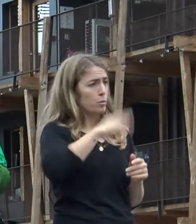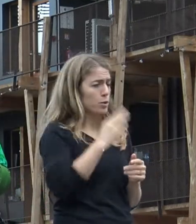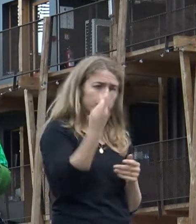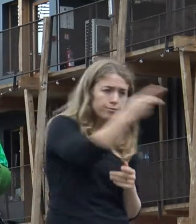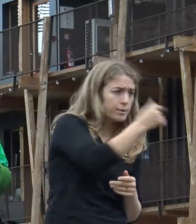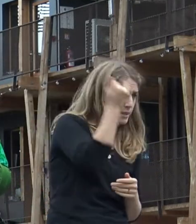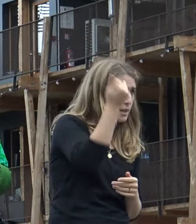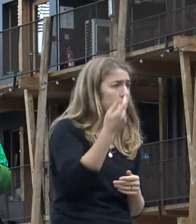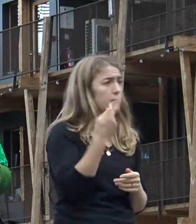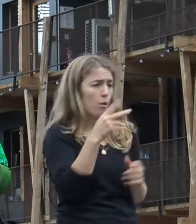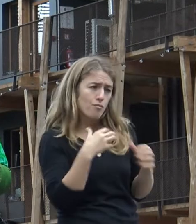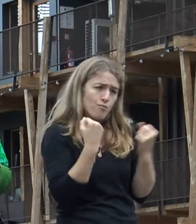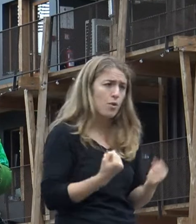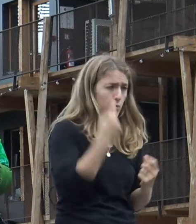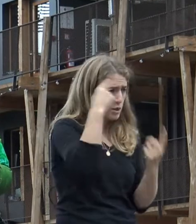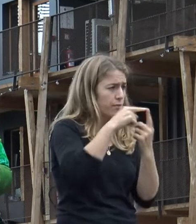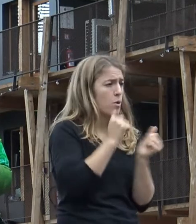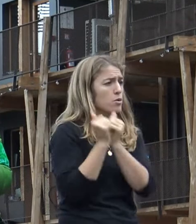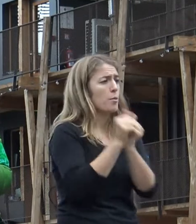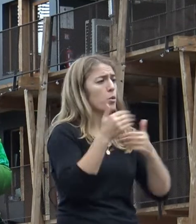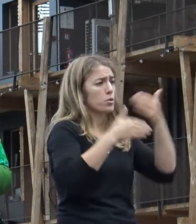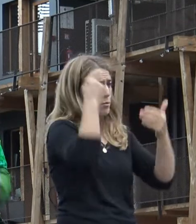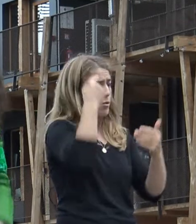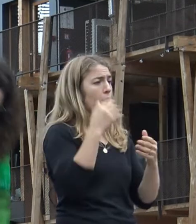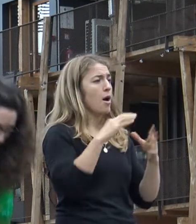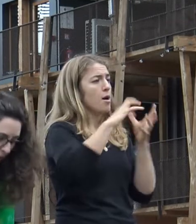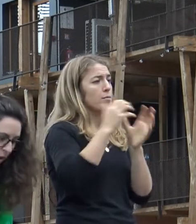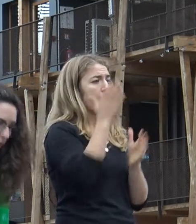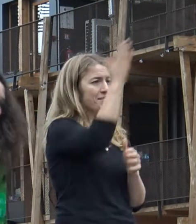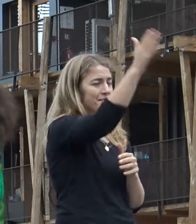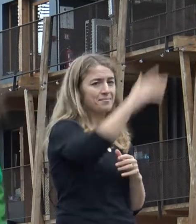on a besoin juste de construire le monde de demain ensemble.